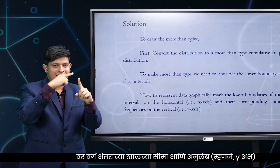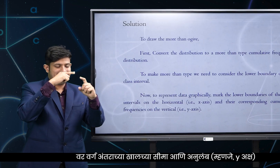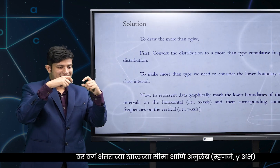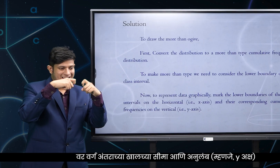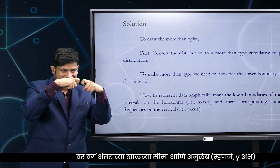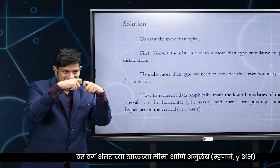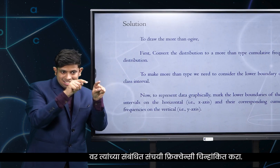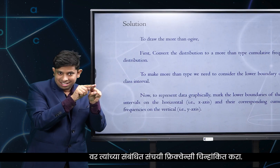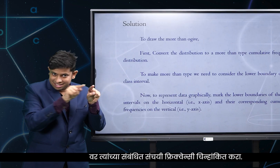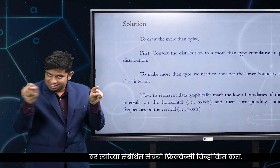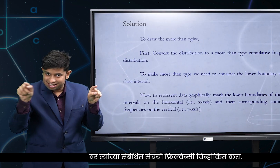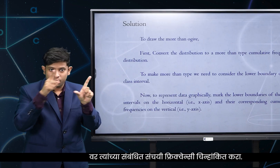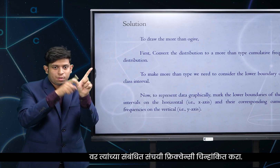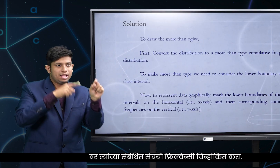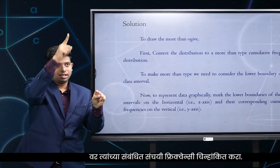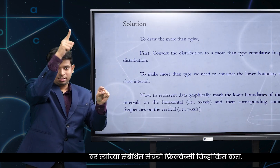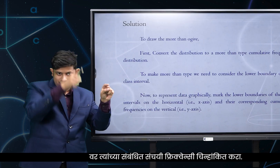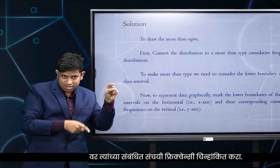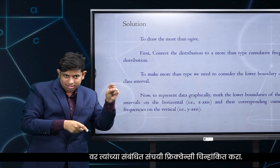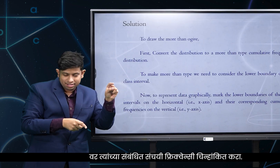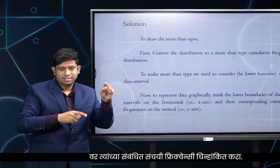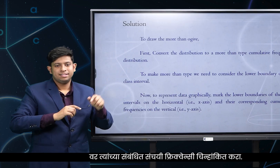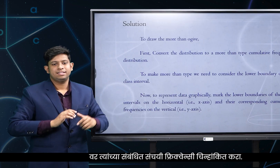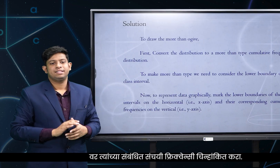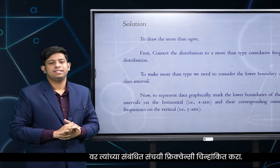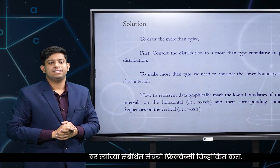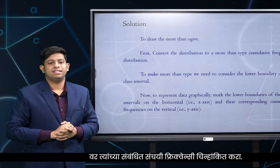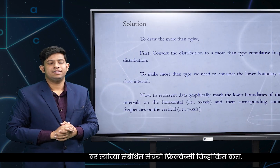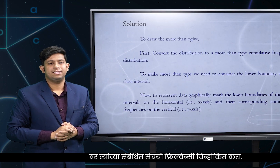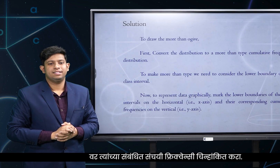म्हणजे y अक्षवर त्यांच्या संबंधित संचयी फ्रिक्वेन्सी चिन्हांकित करा.